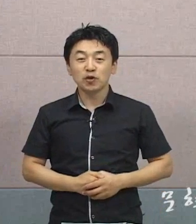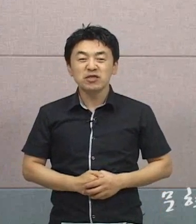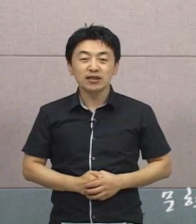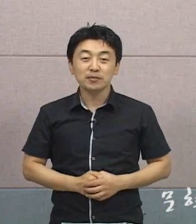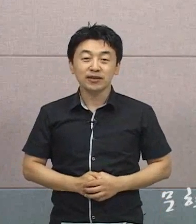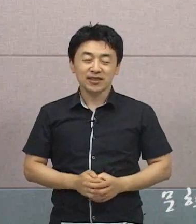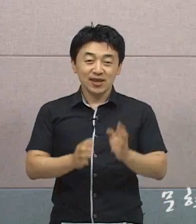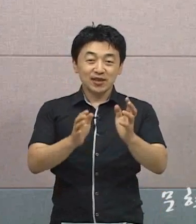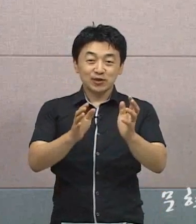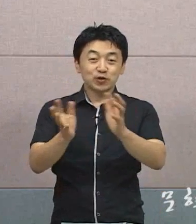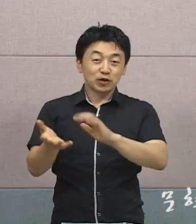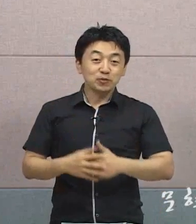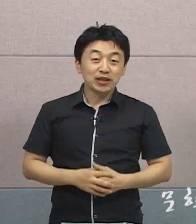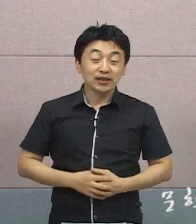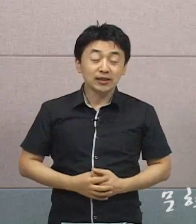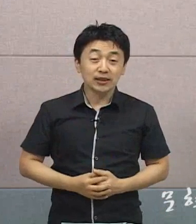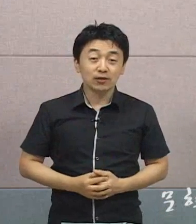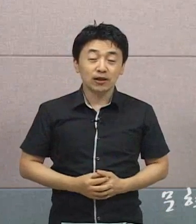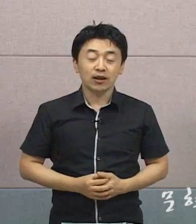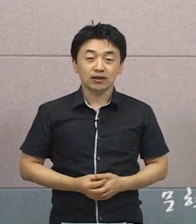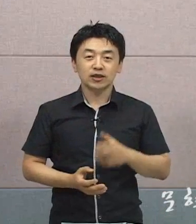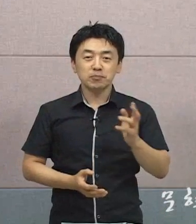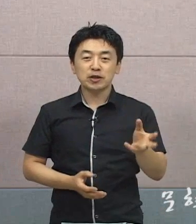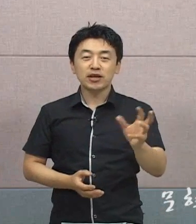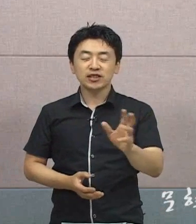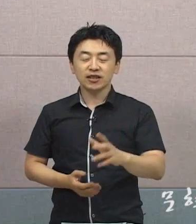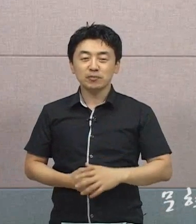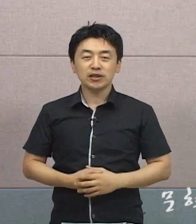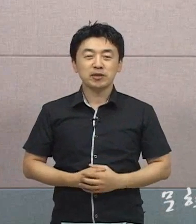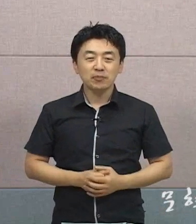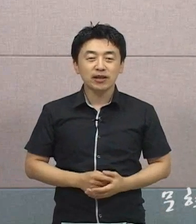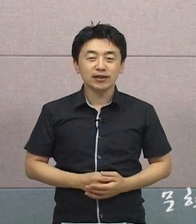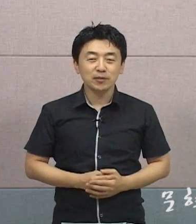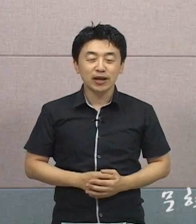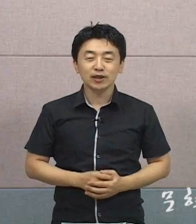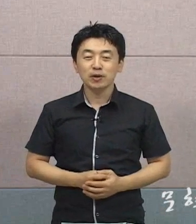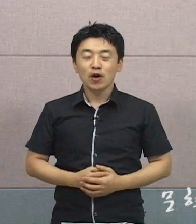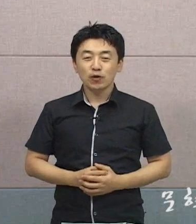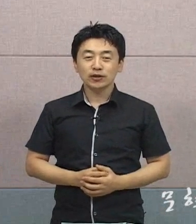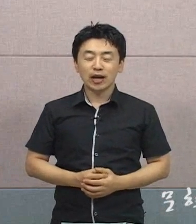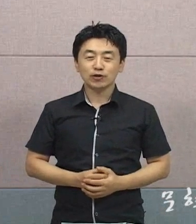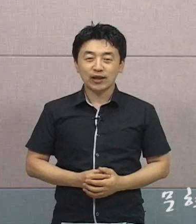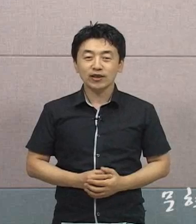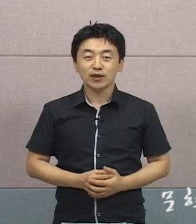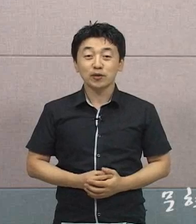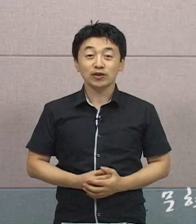없는 사람이야. 유추가 충분히 가능하잖아요. 그만큼 그 사람이 참 삭막한 사람이야. 아니면 혹은 아주 냉혈하냐. 뭐 이런